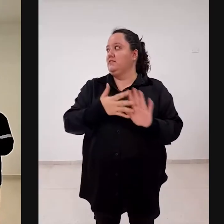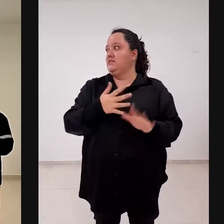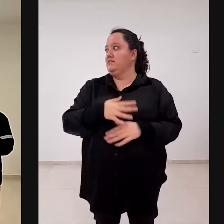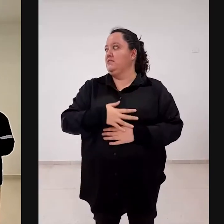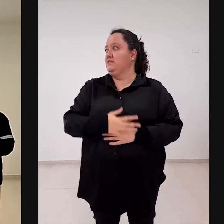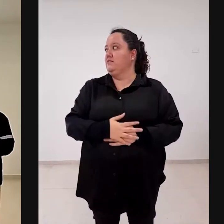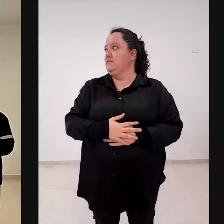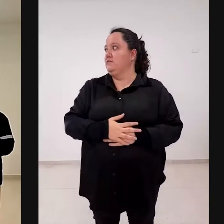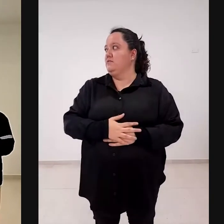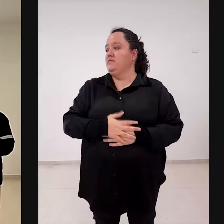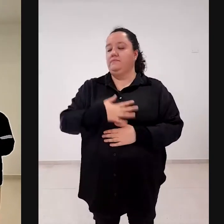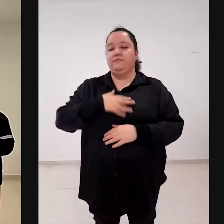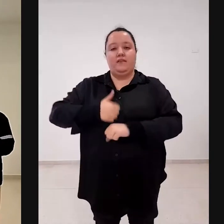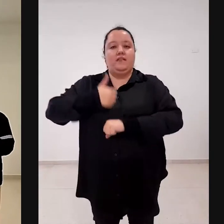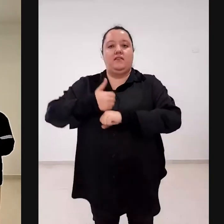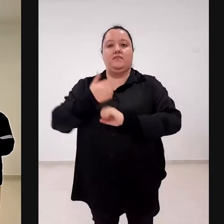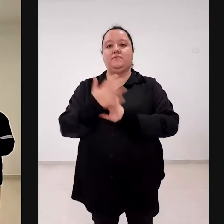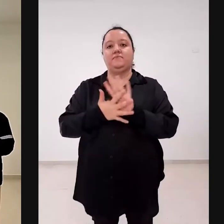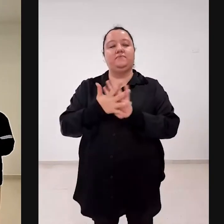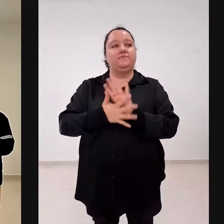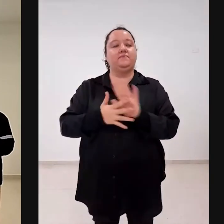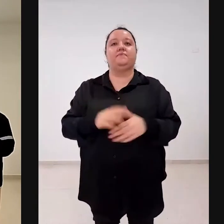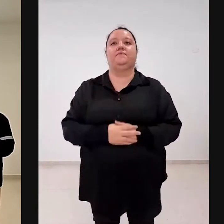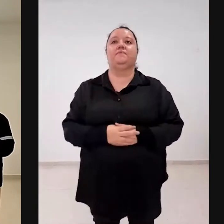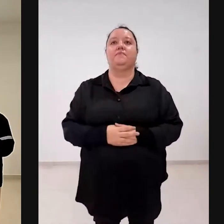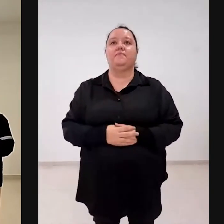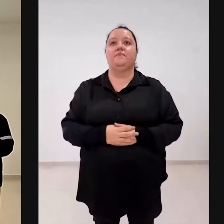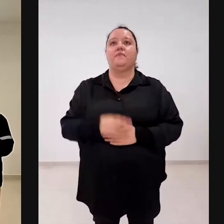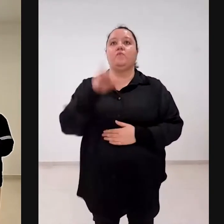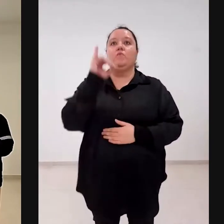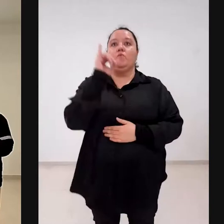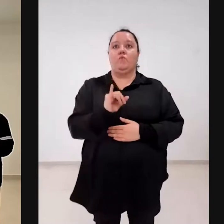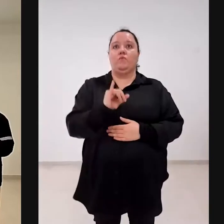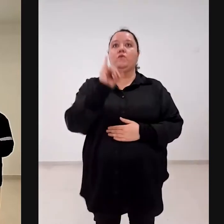ya teníamos trabajando